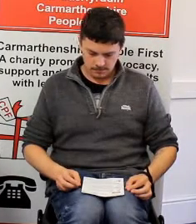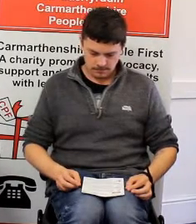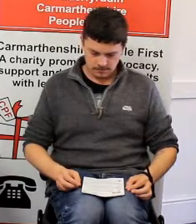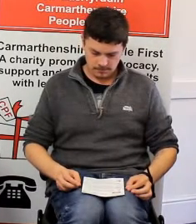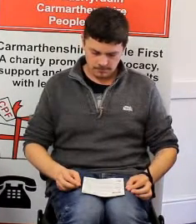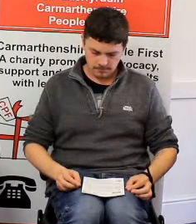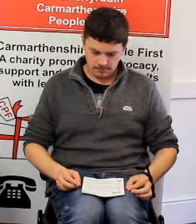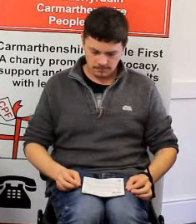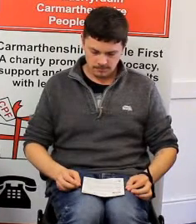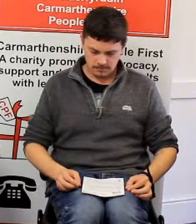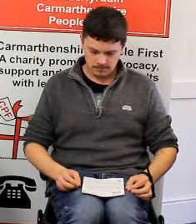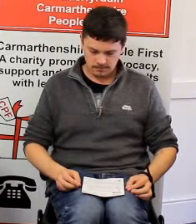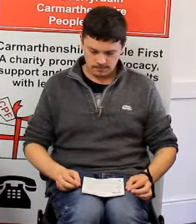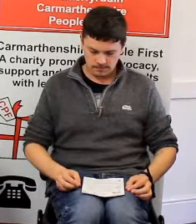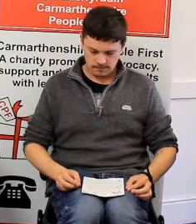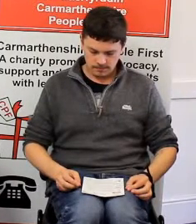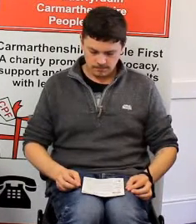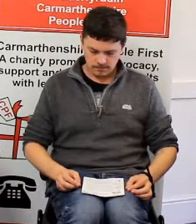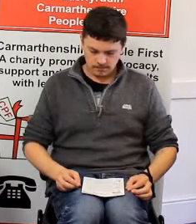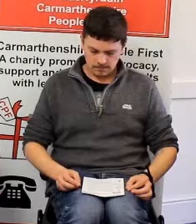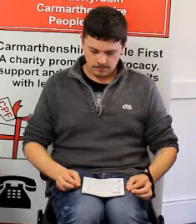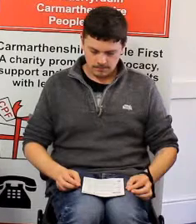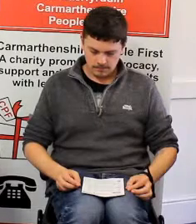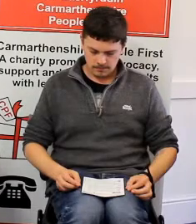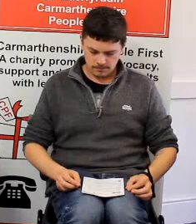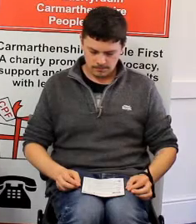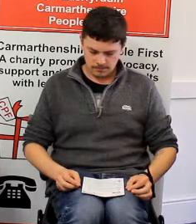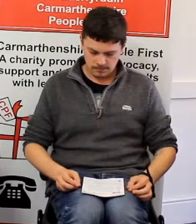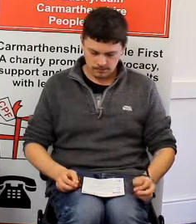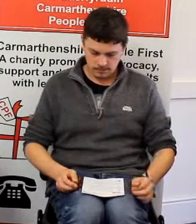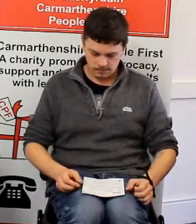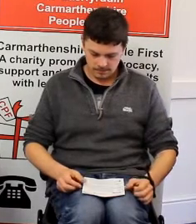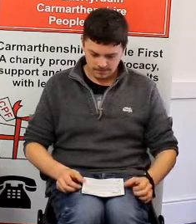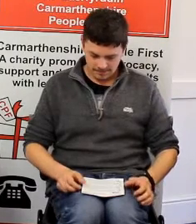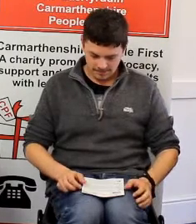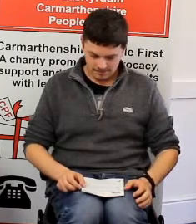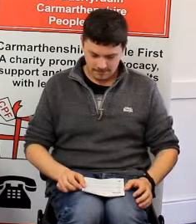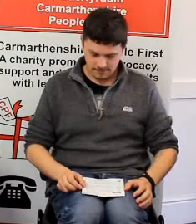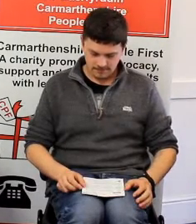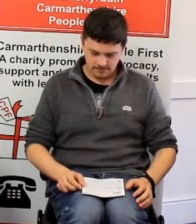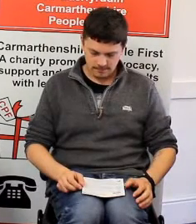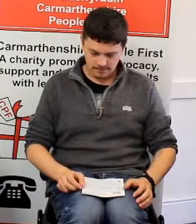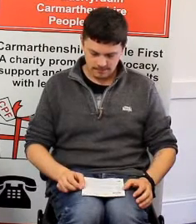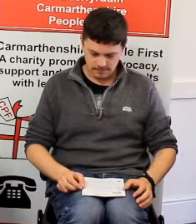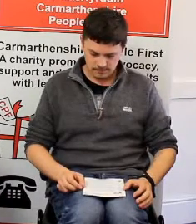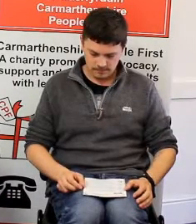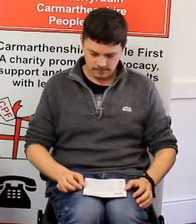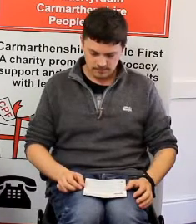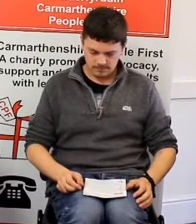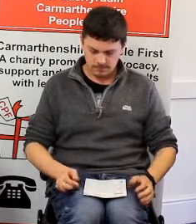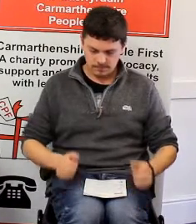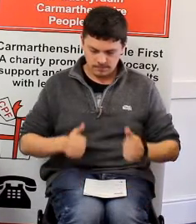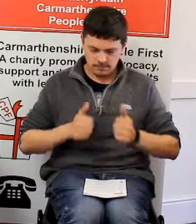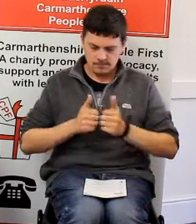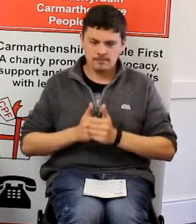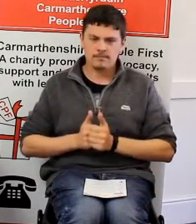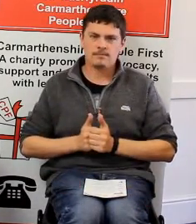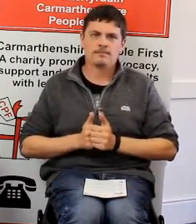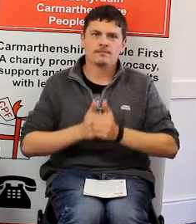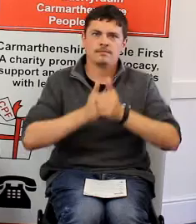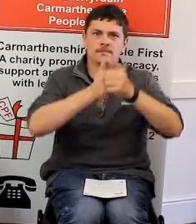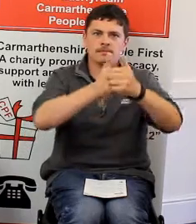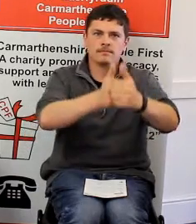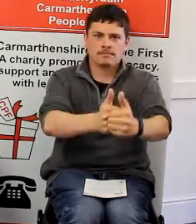Mae pobl yn gyntaf Sir Gaerfyrddin, Pyga Esga, yn fudiad hunan erioli